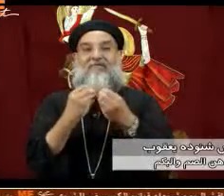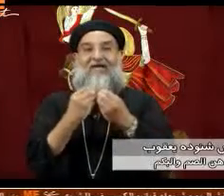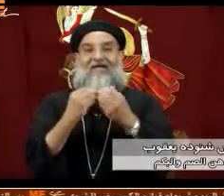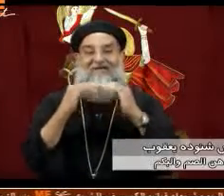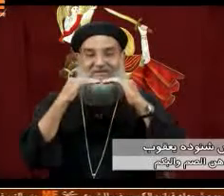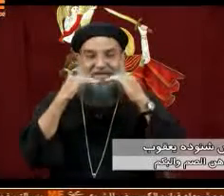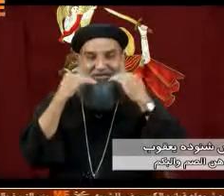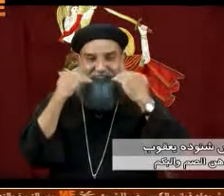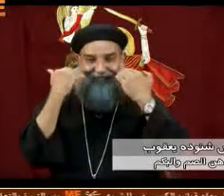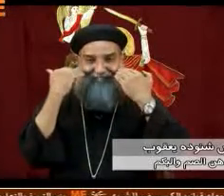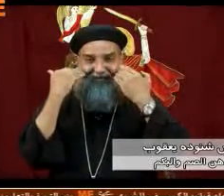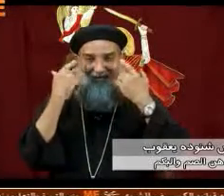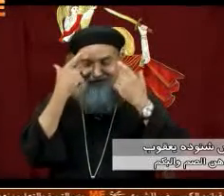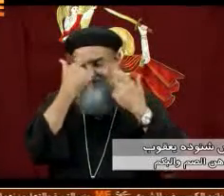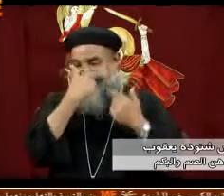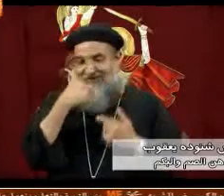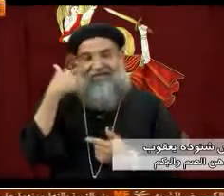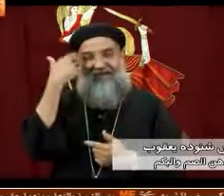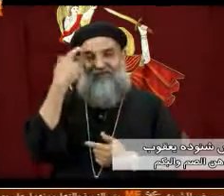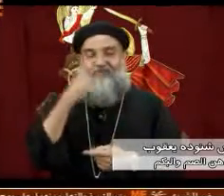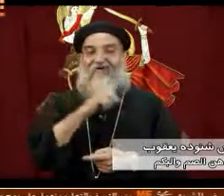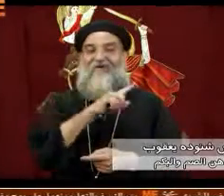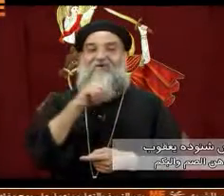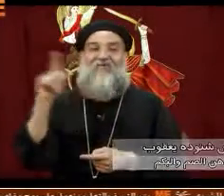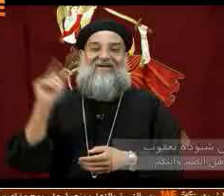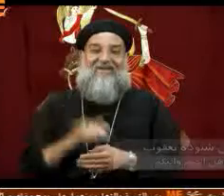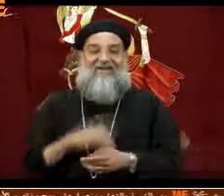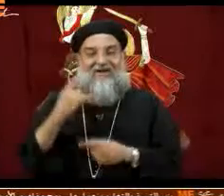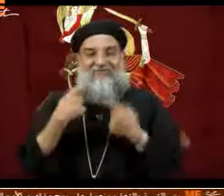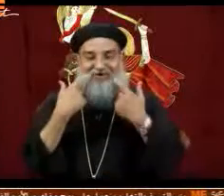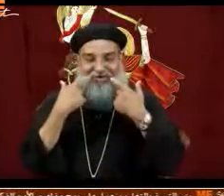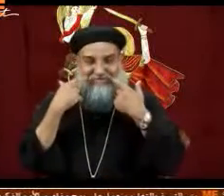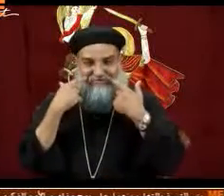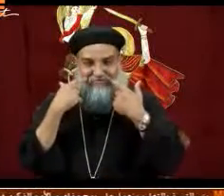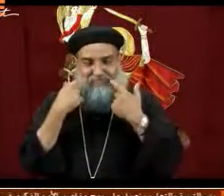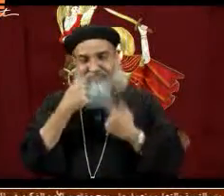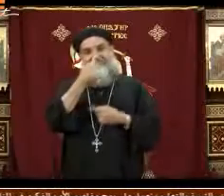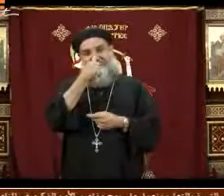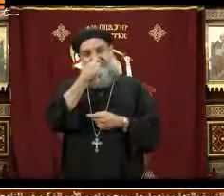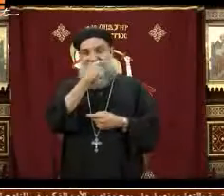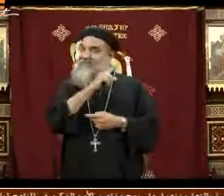معاه البسمه لا تفارق وجهك، على طول بسوم، مش